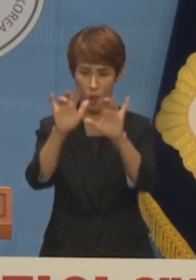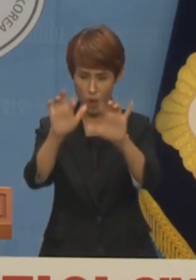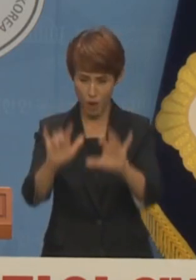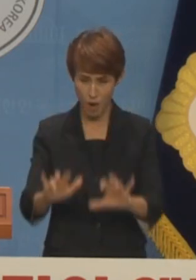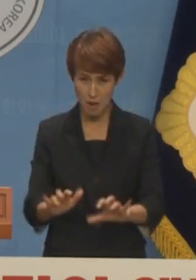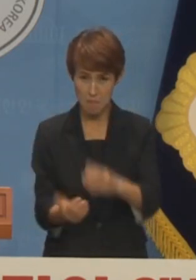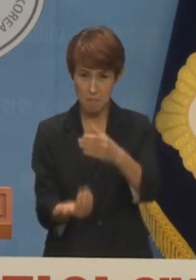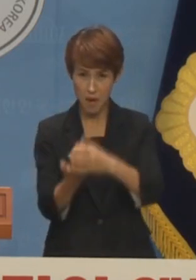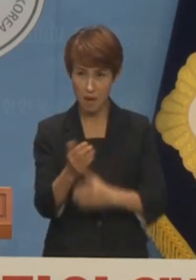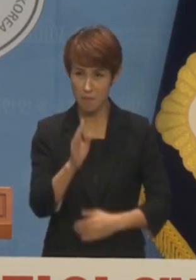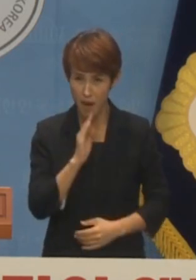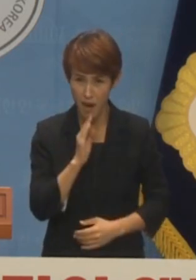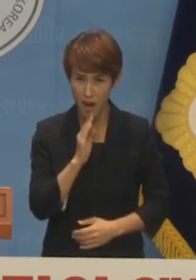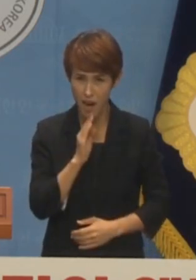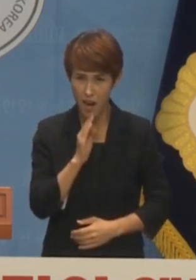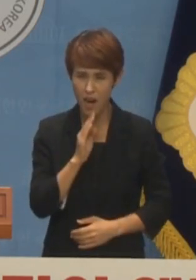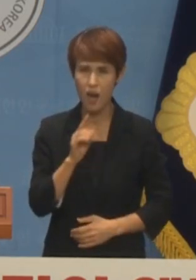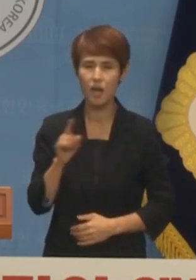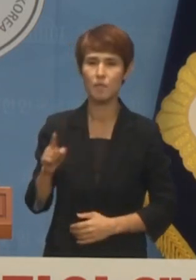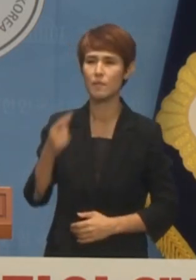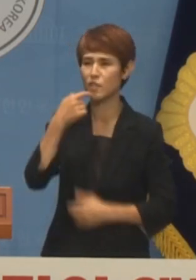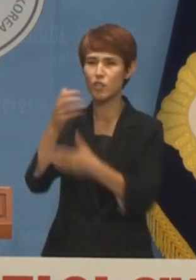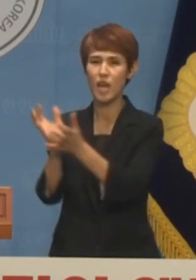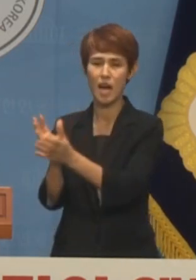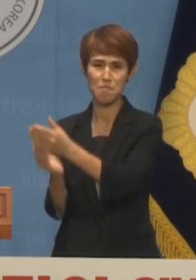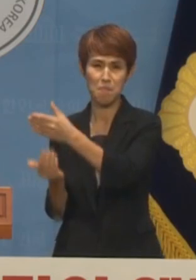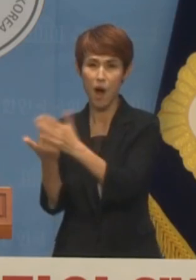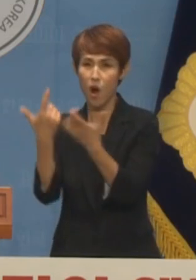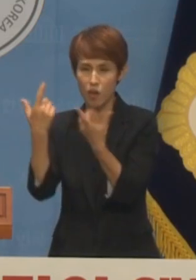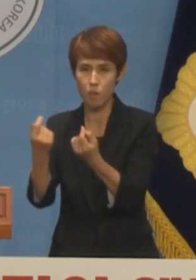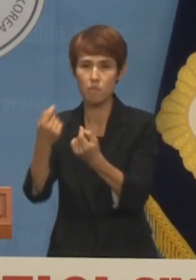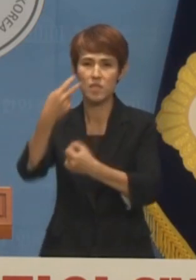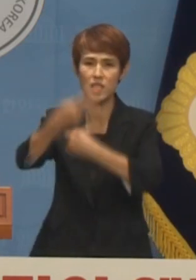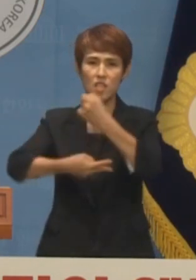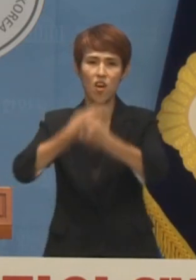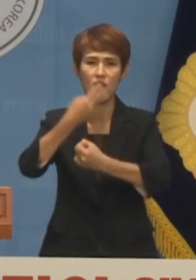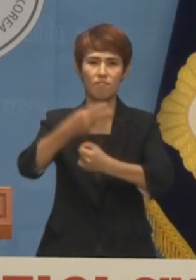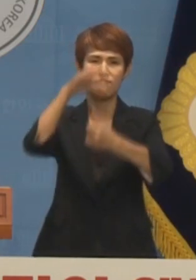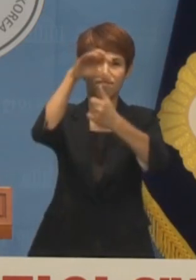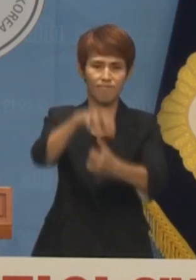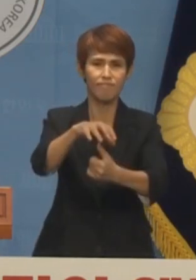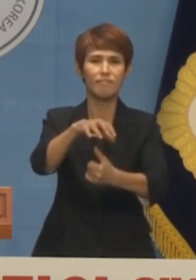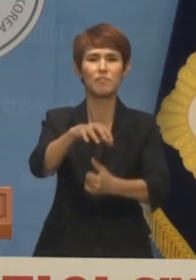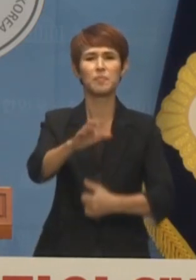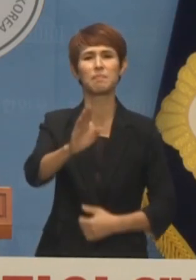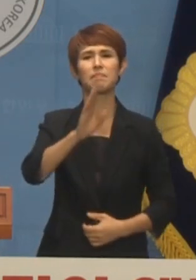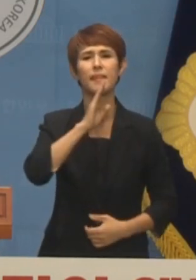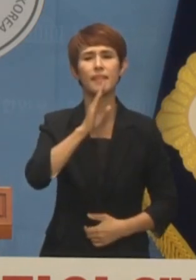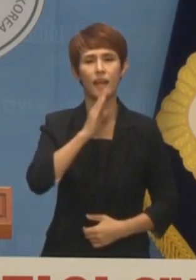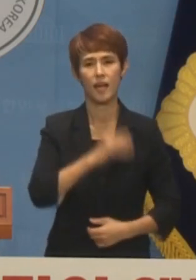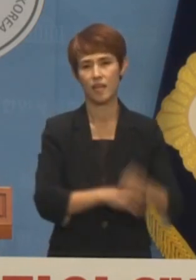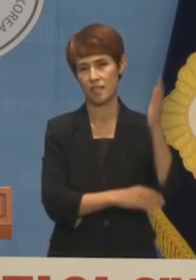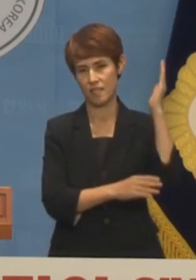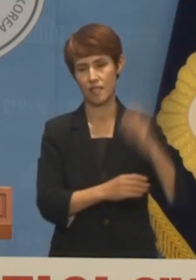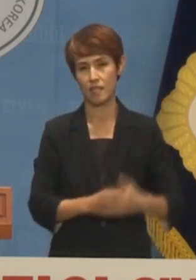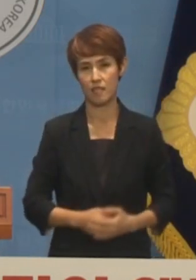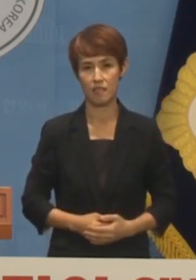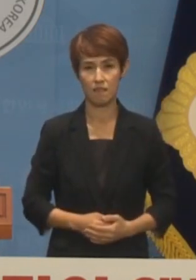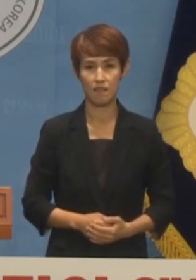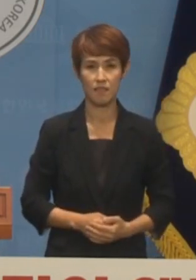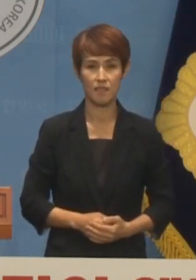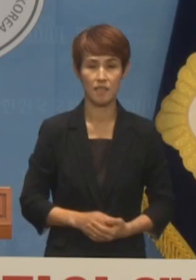사건 김경수 전 경남도지사처럼 징역 2년의 실형을 받을 심각한 사안이라고 주장했고,